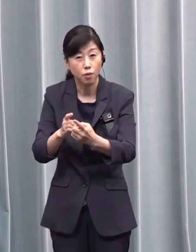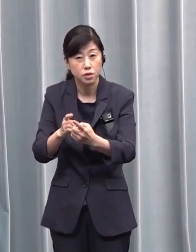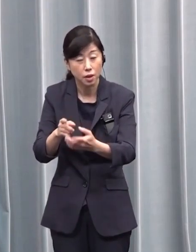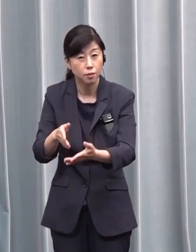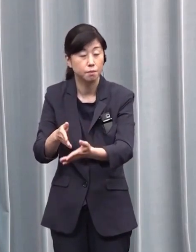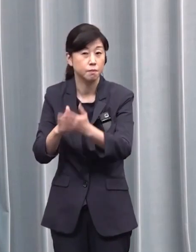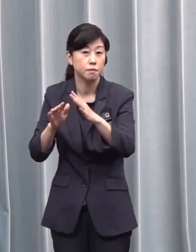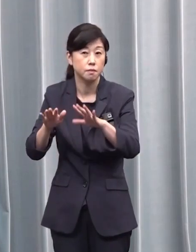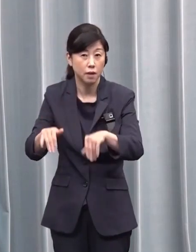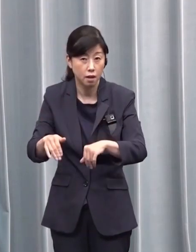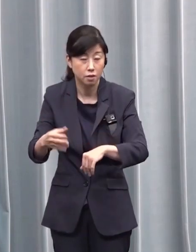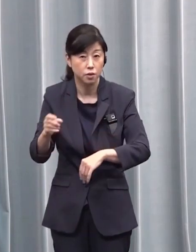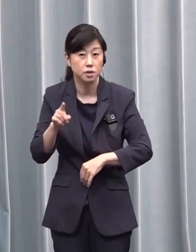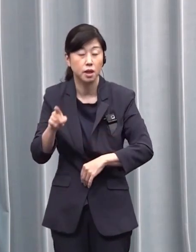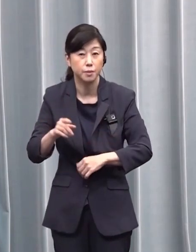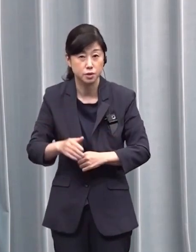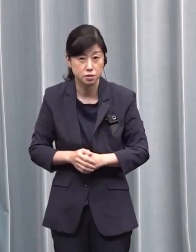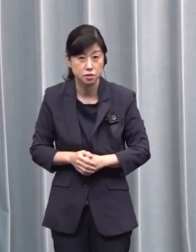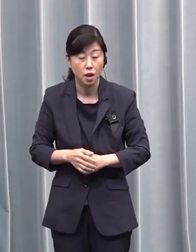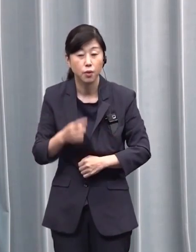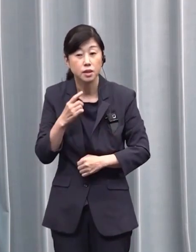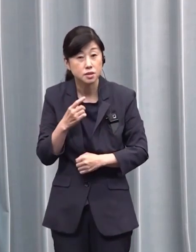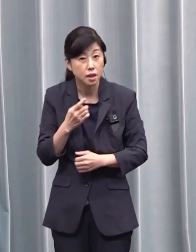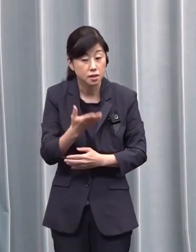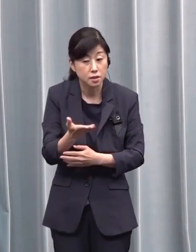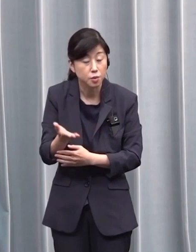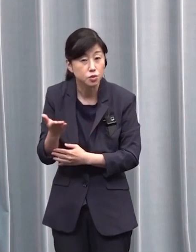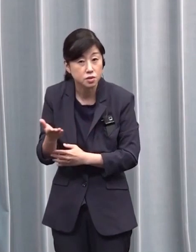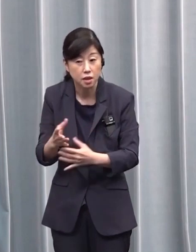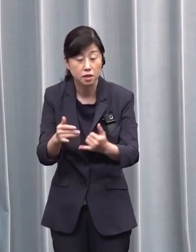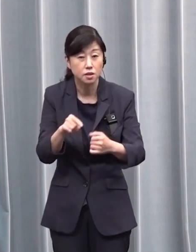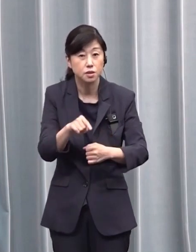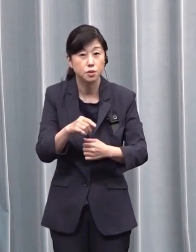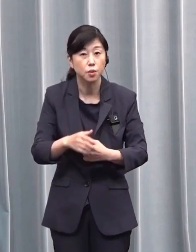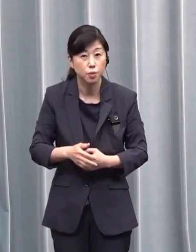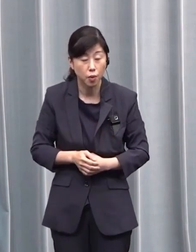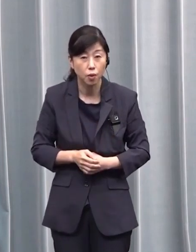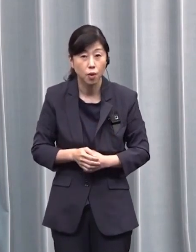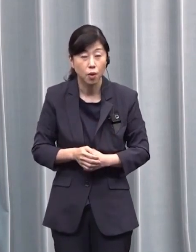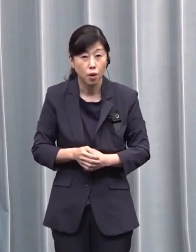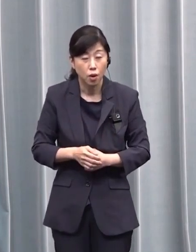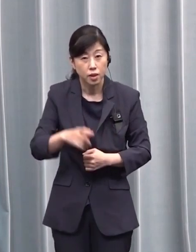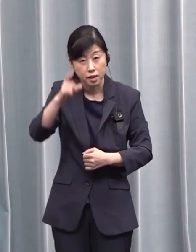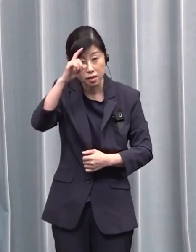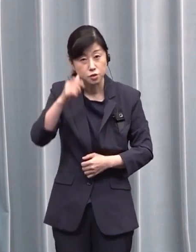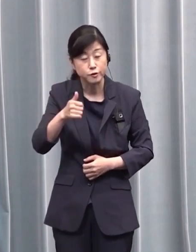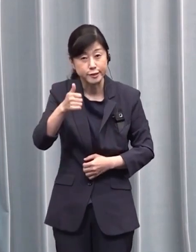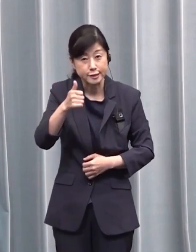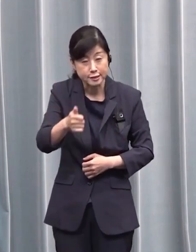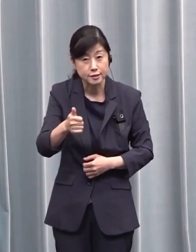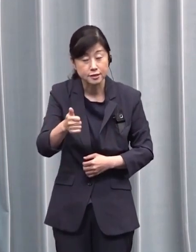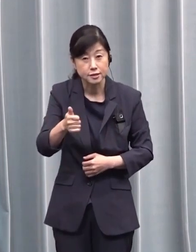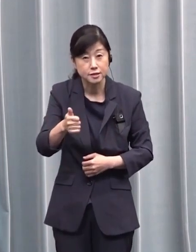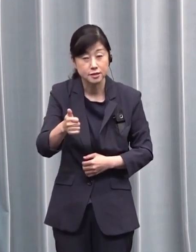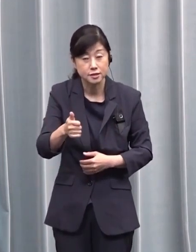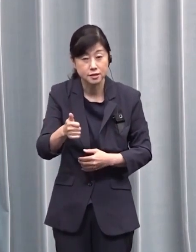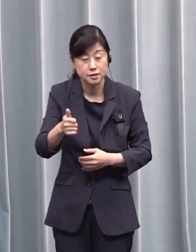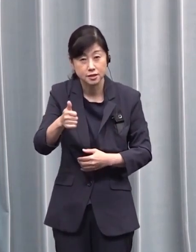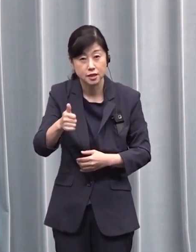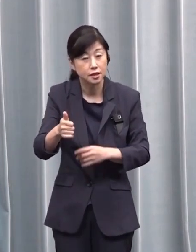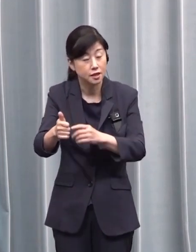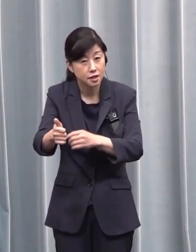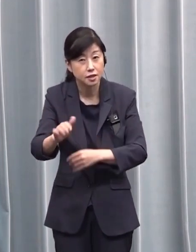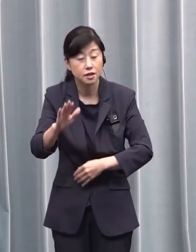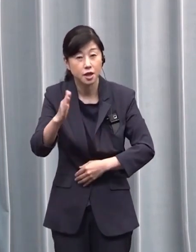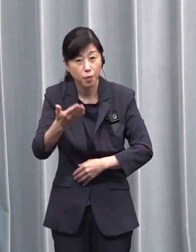ている方たちもですね、何人か、届けを出そうとしても、動画はあるのかとか、体に唾液がついているのかと、時間が経って